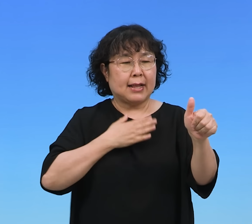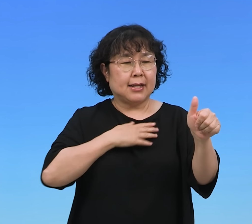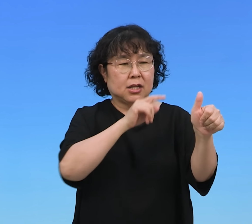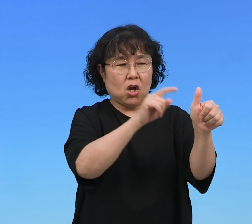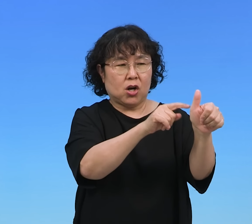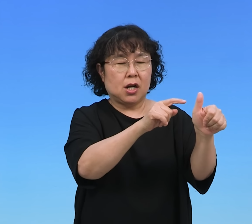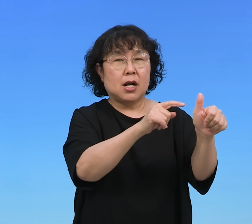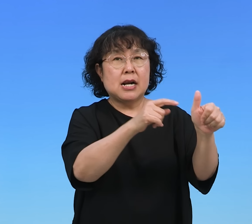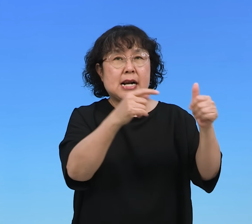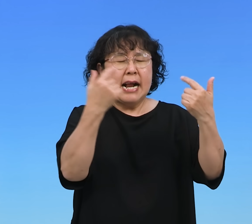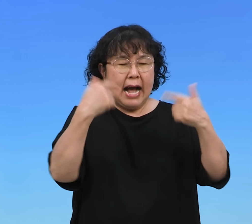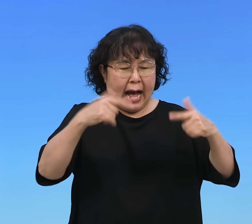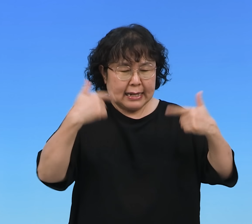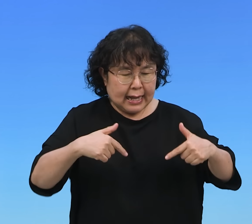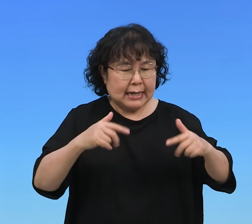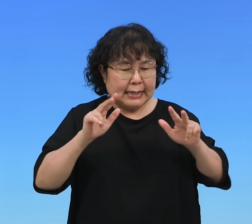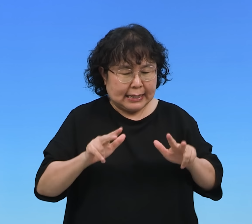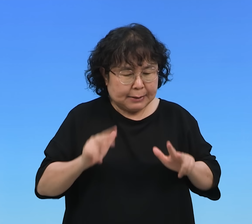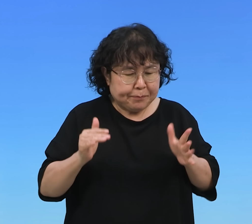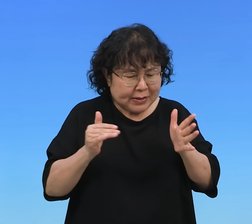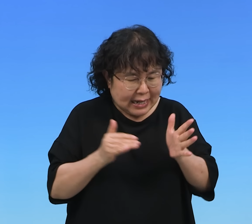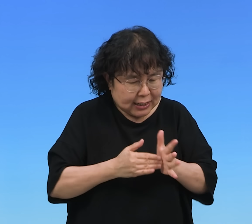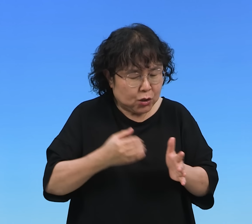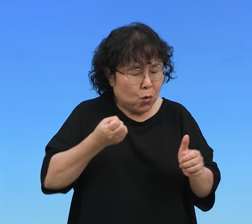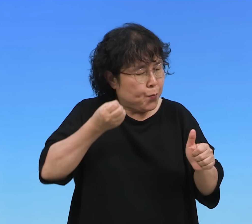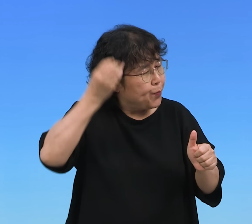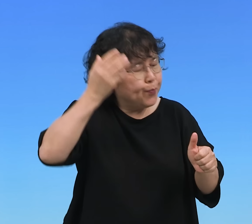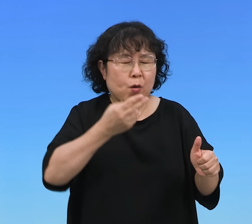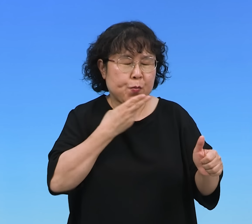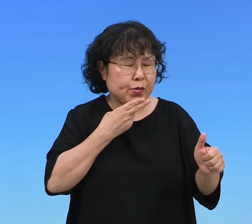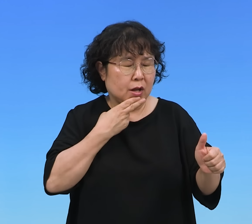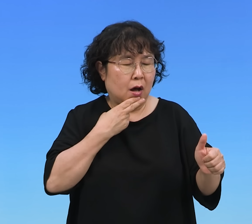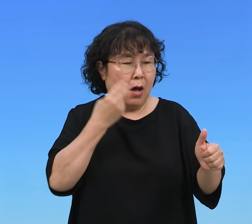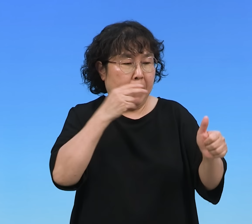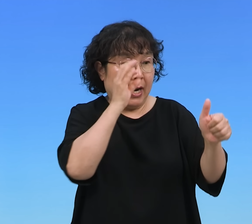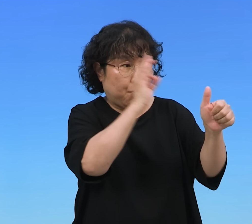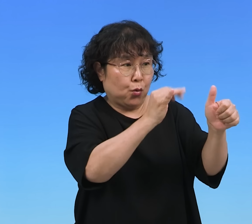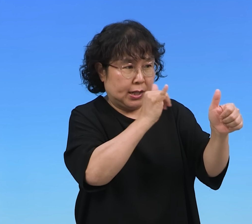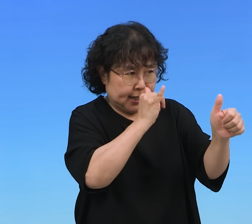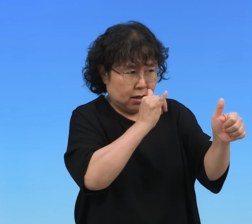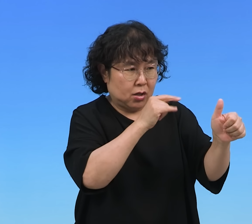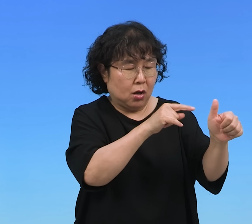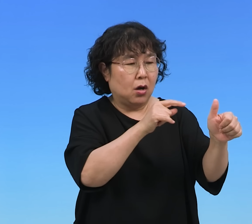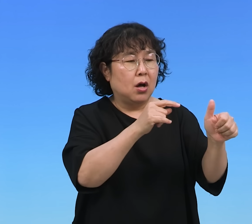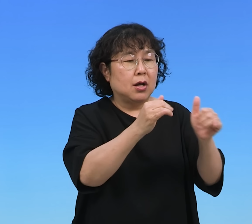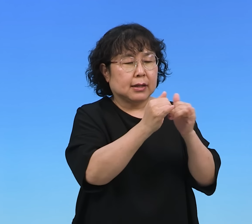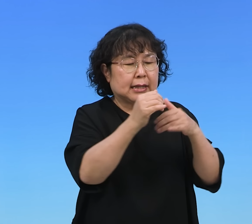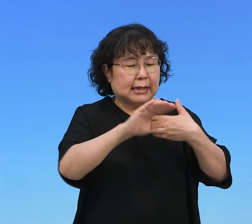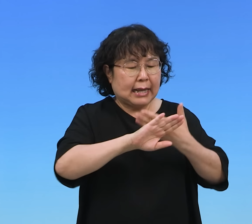사람들이 주목하지 않는 것 때문에 마음이 힘들어지지 않았으면 좋겠다고.